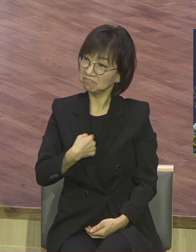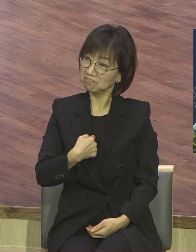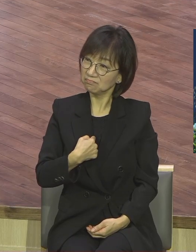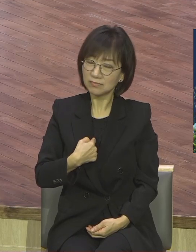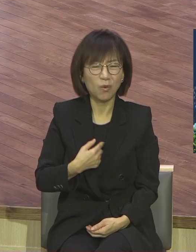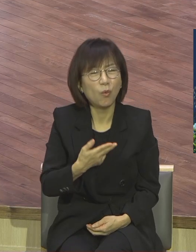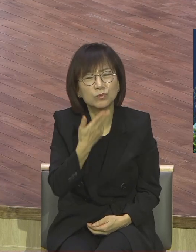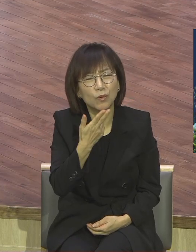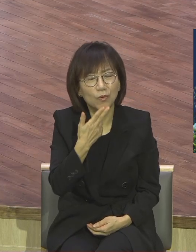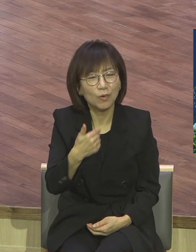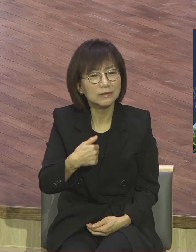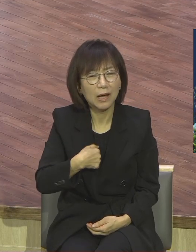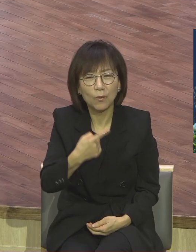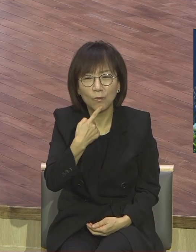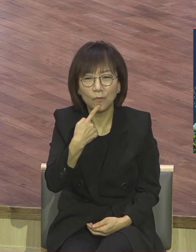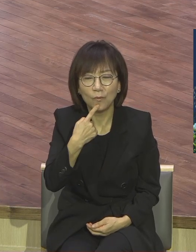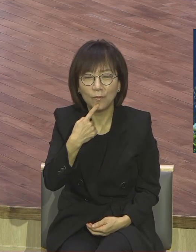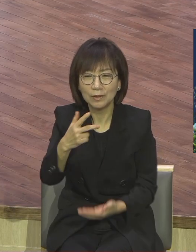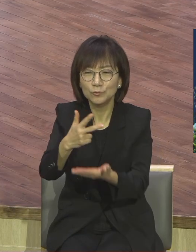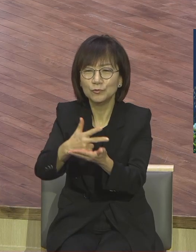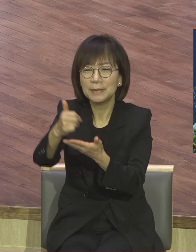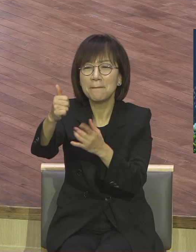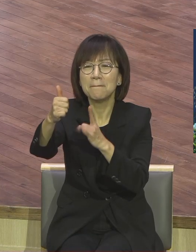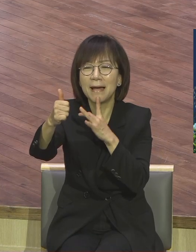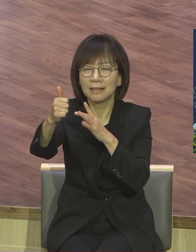말이에요. 나라는 존재는 없는 거다.